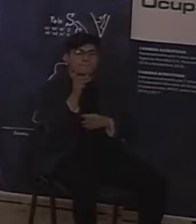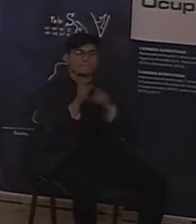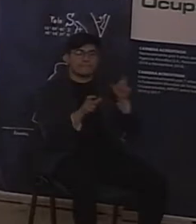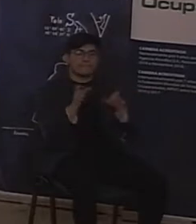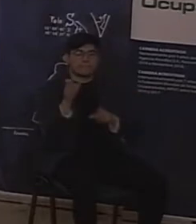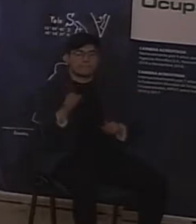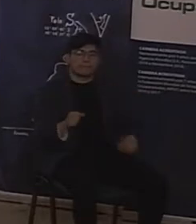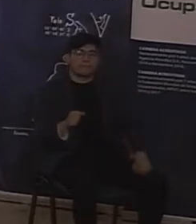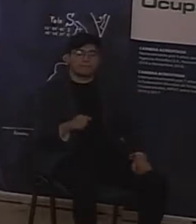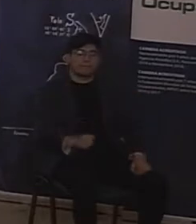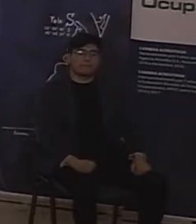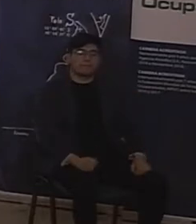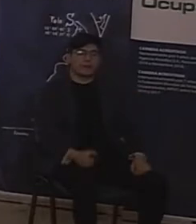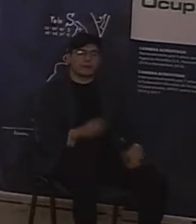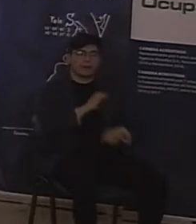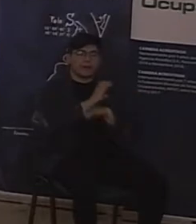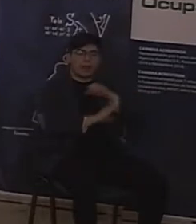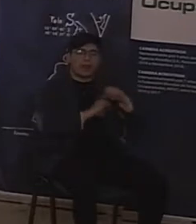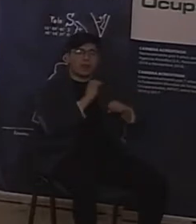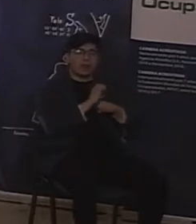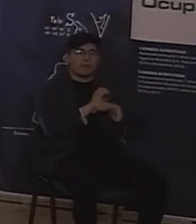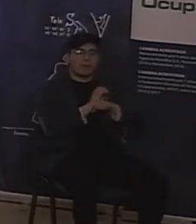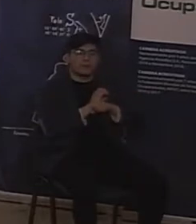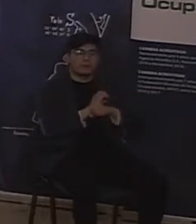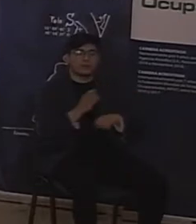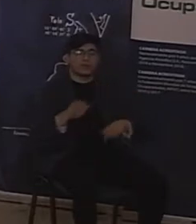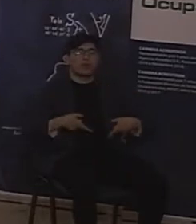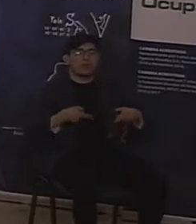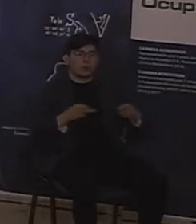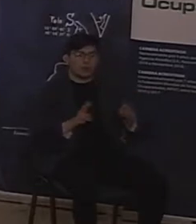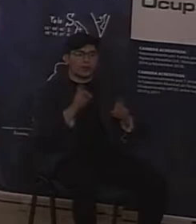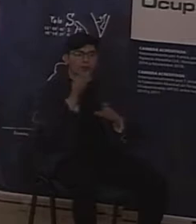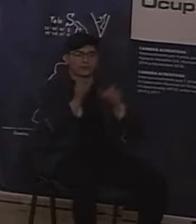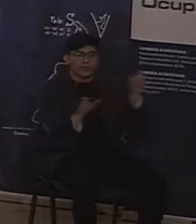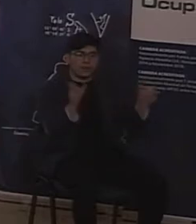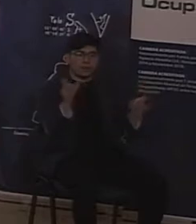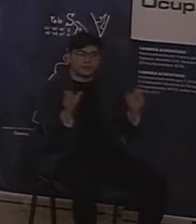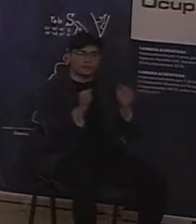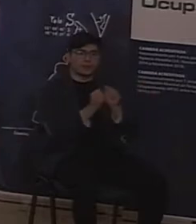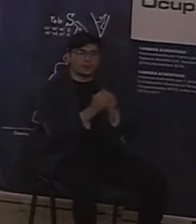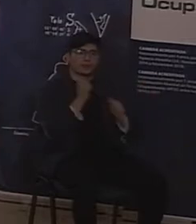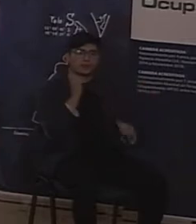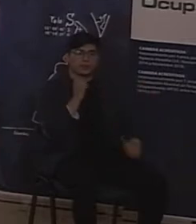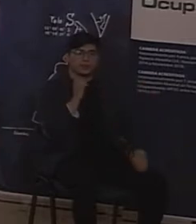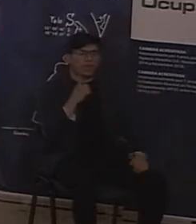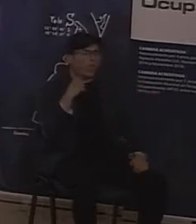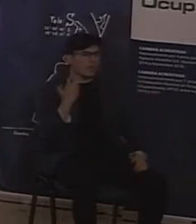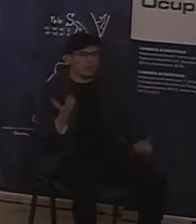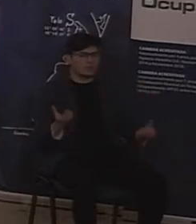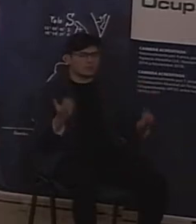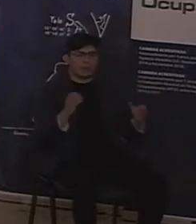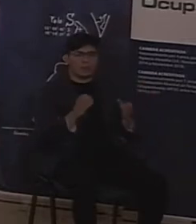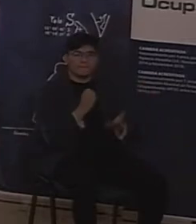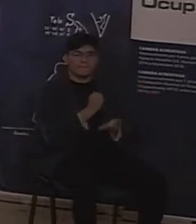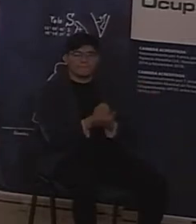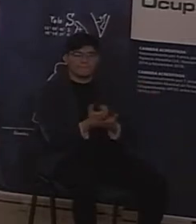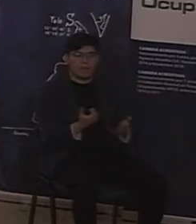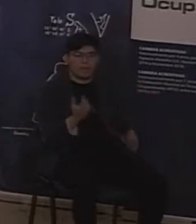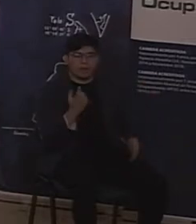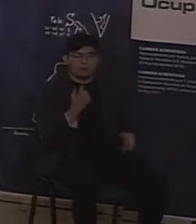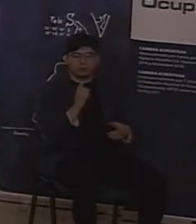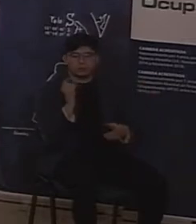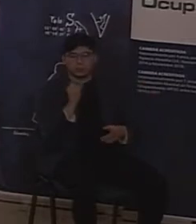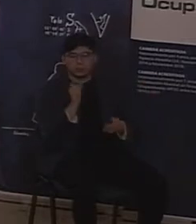la convención sobre los derechos de las personas con discapacidad que es un pacto de derechos humanos un poco distinto en su